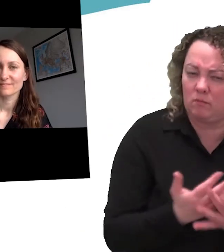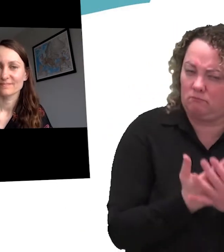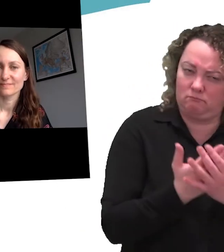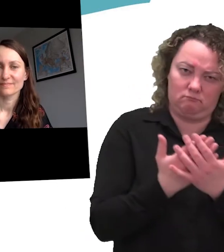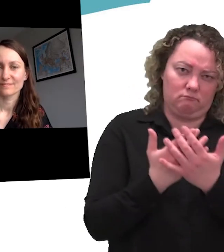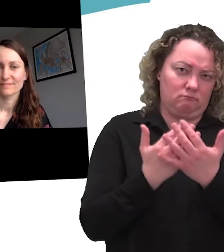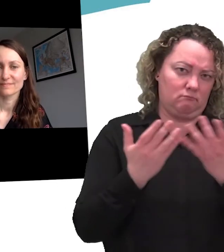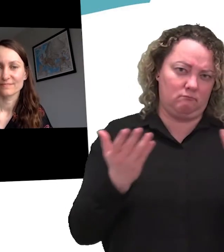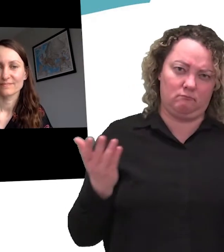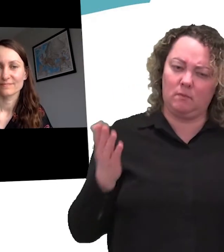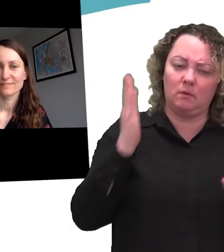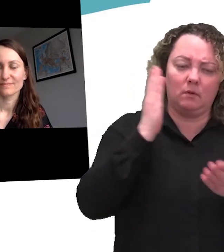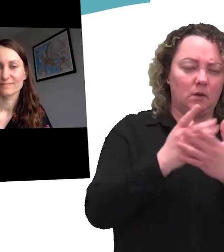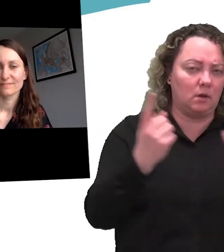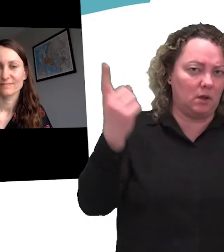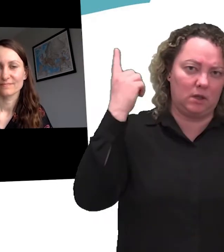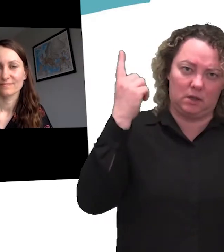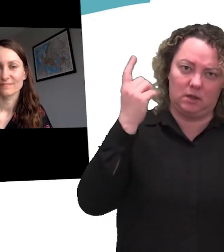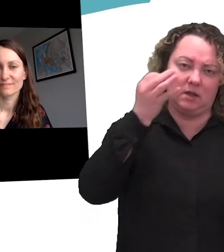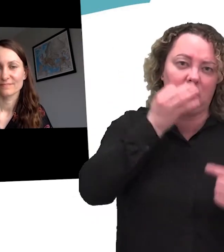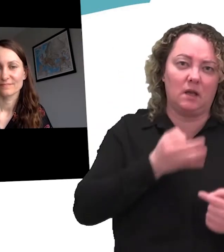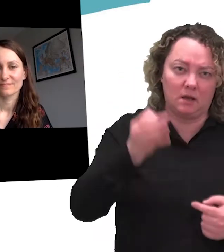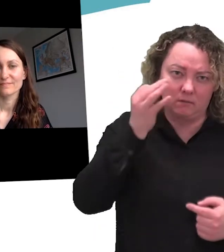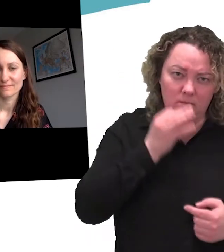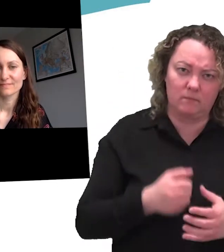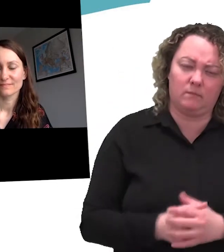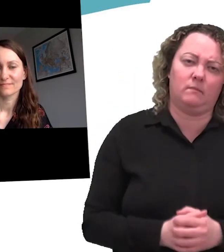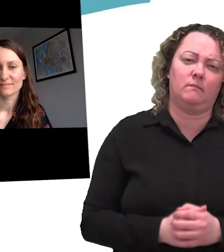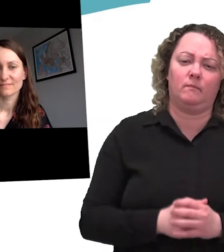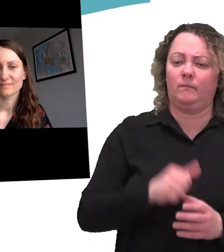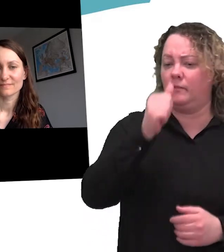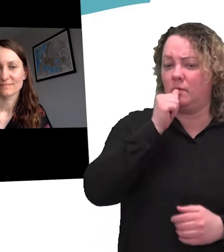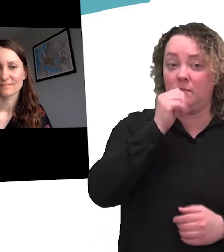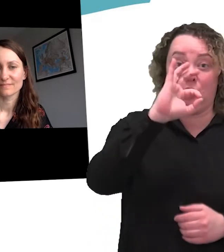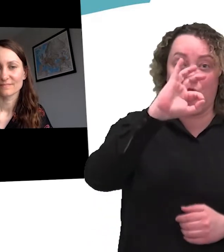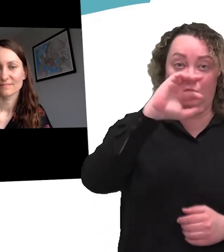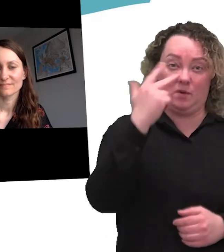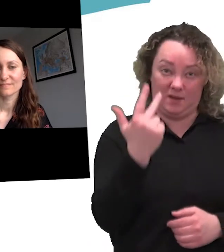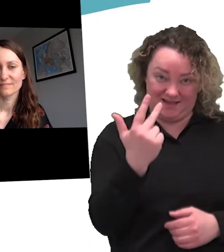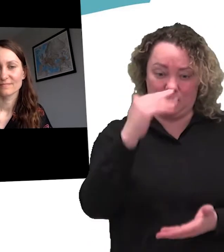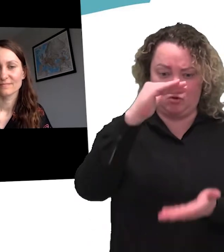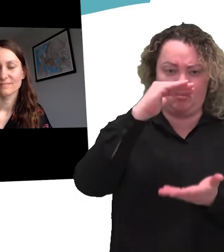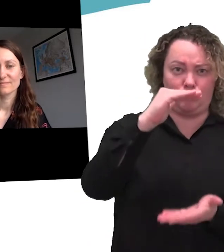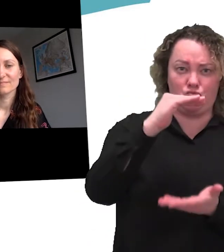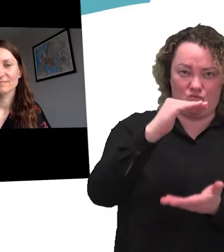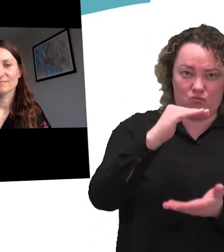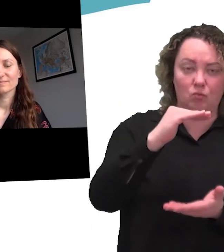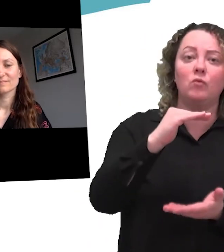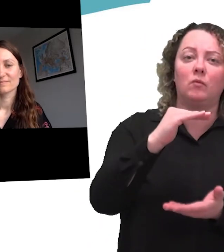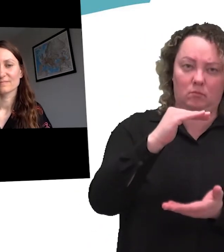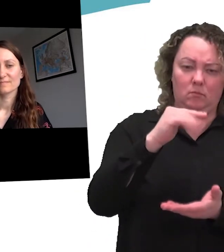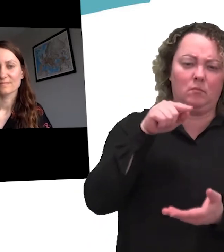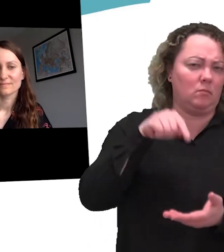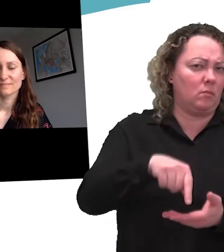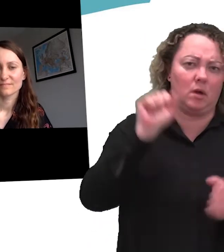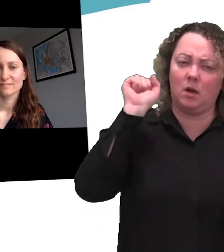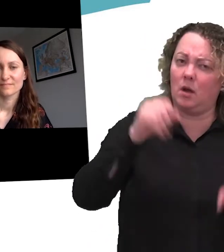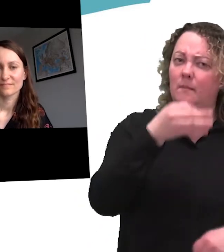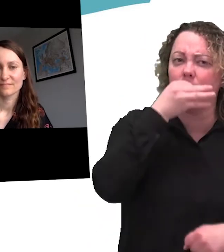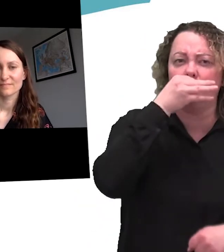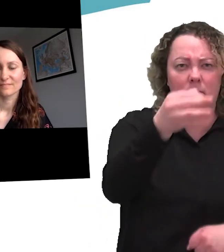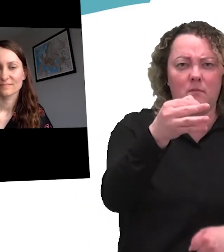desertai. Jeigu yra 0,3 jogurtas, tas didesnis, tai ten gali būti, kad 2